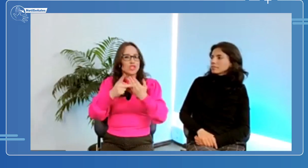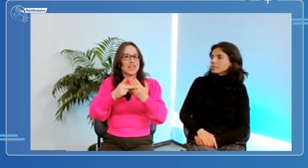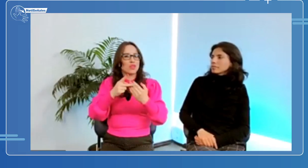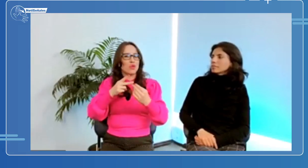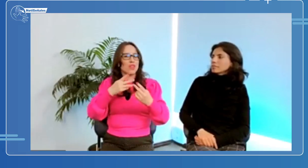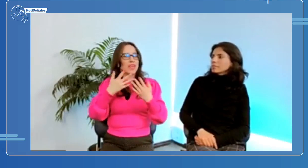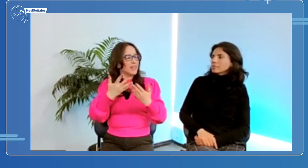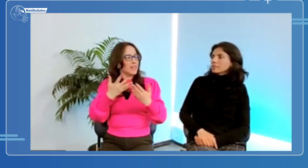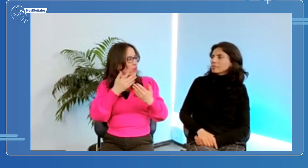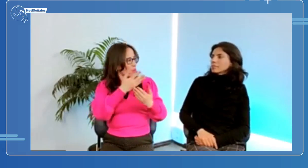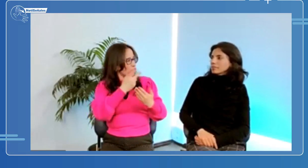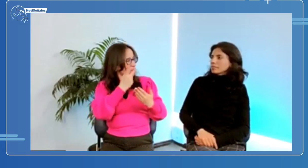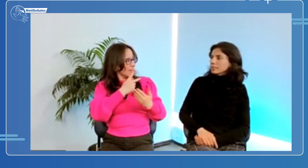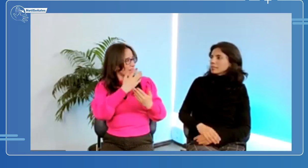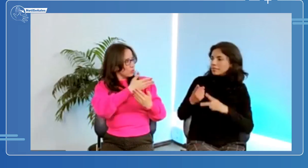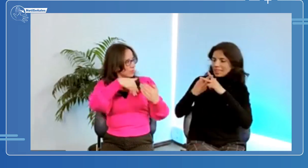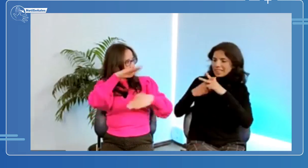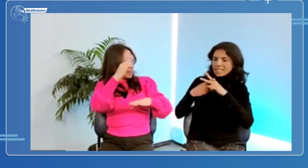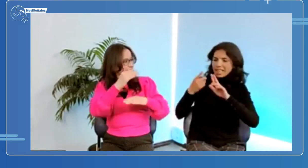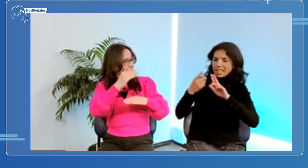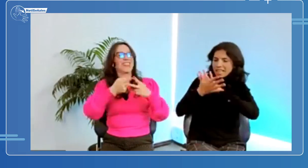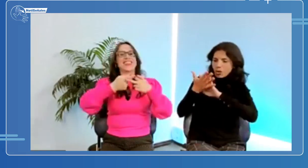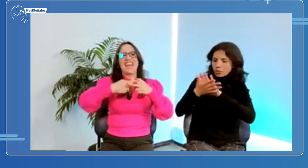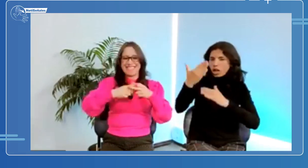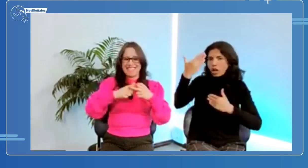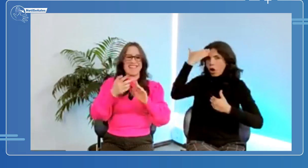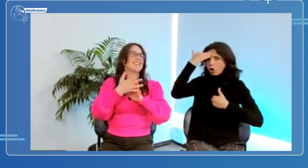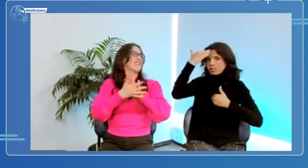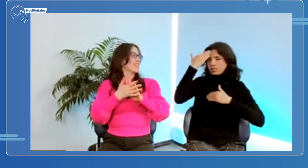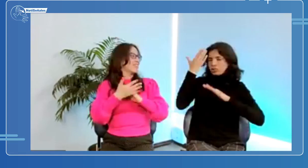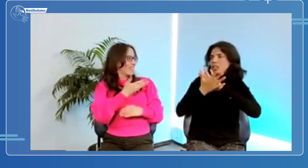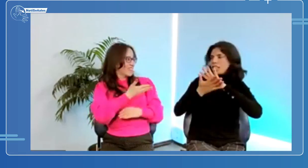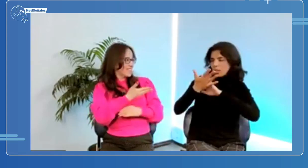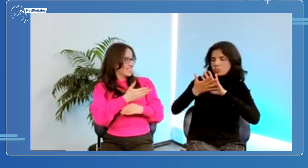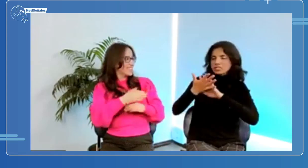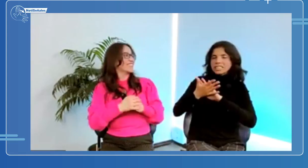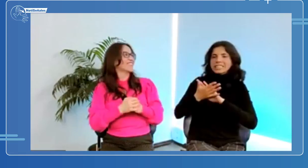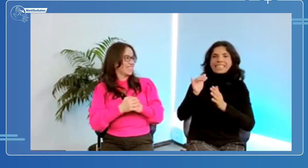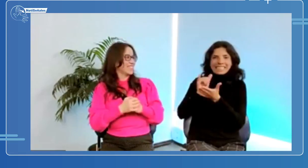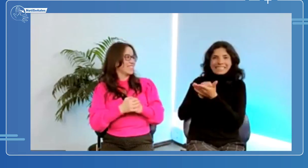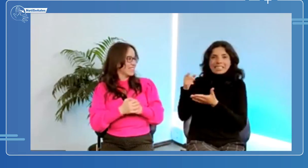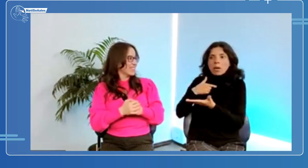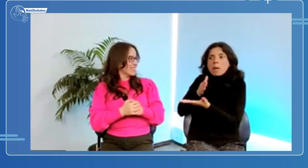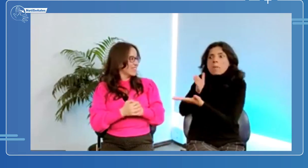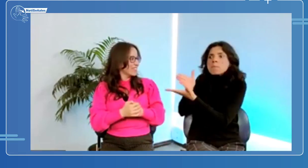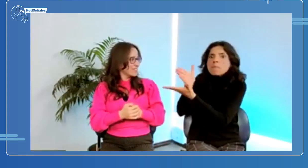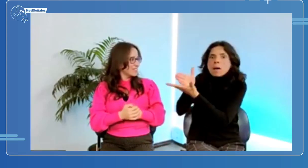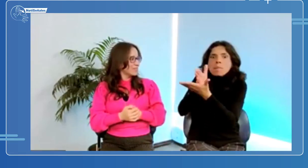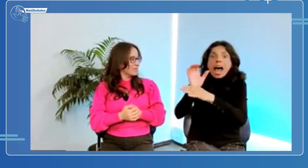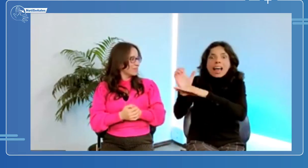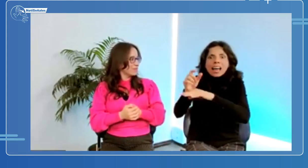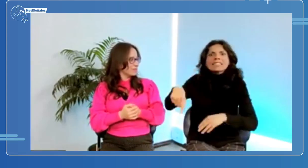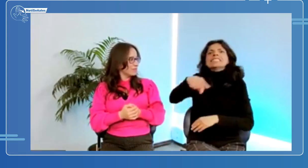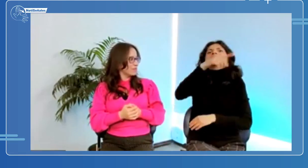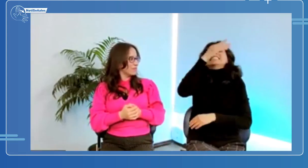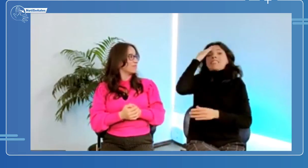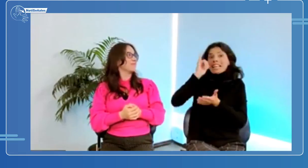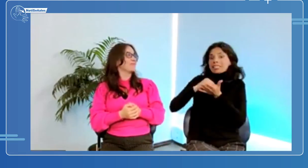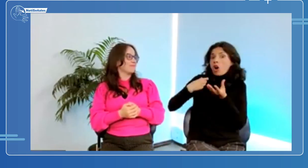incidencia, de inclusión. Proyecto, cuéntales El tú, taller de toma de talleres. conciencia de lengua de señas, precisamente nosotros nos dirigimos a